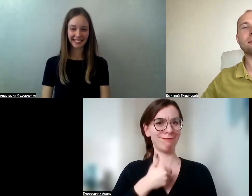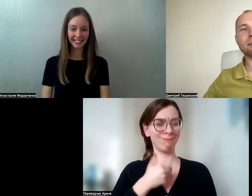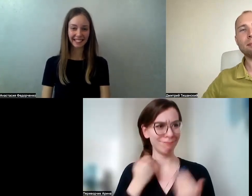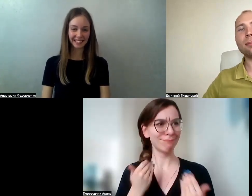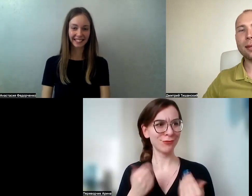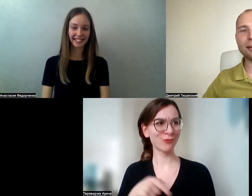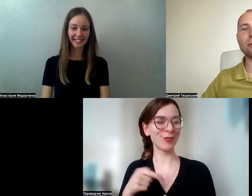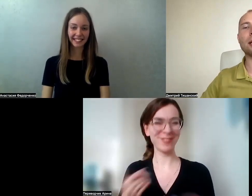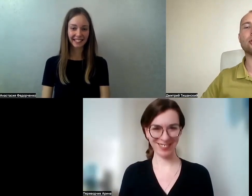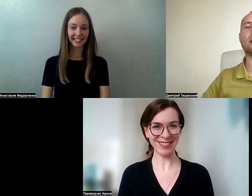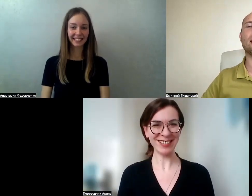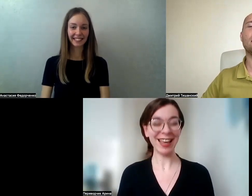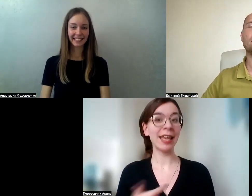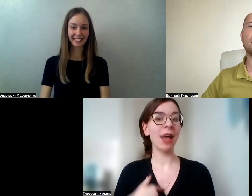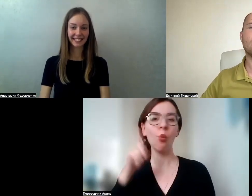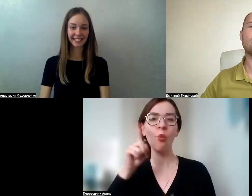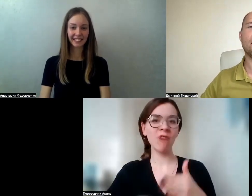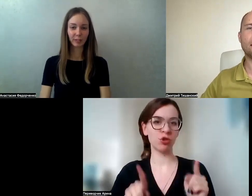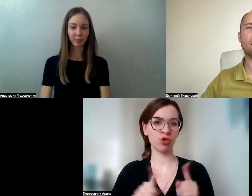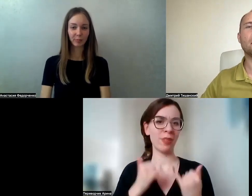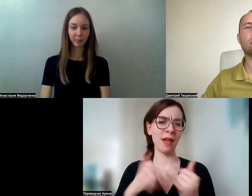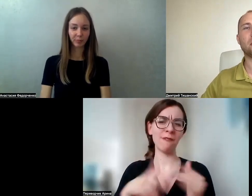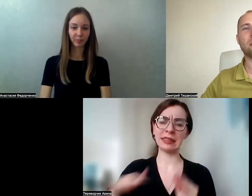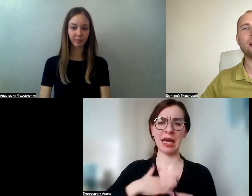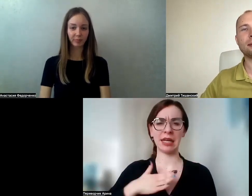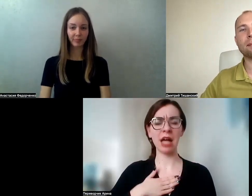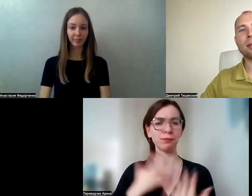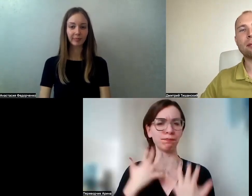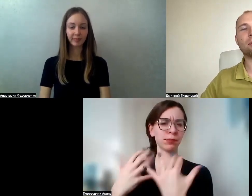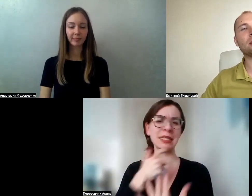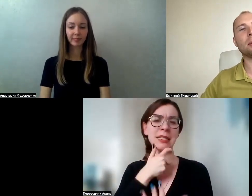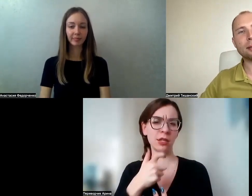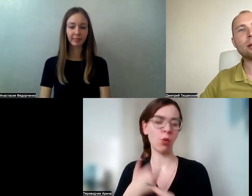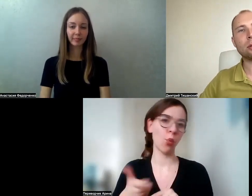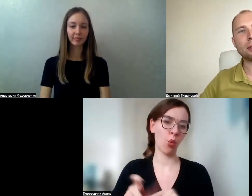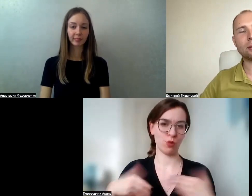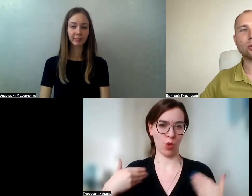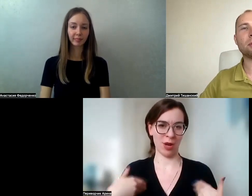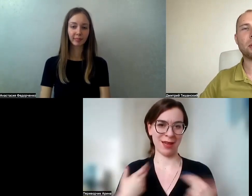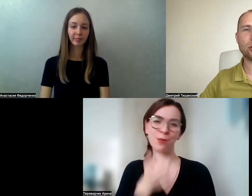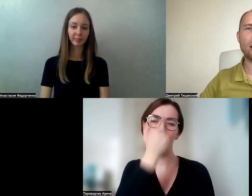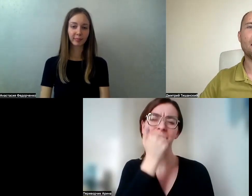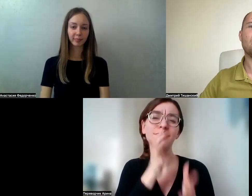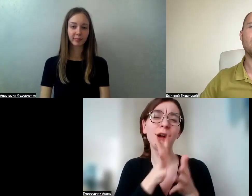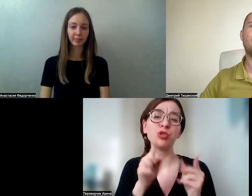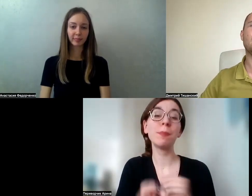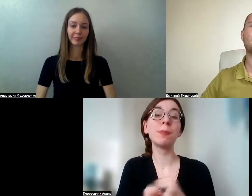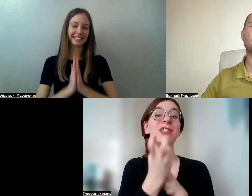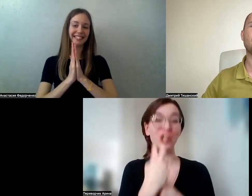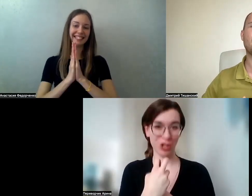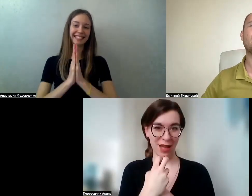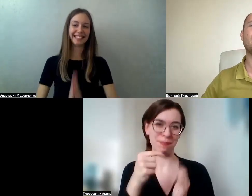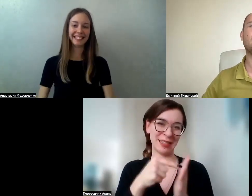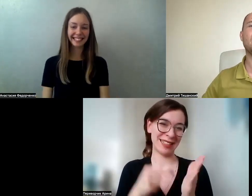цели. Я уверен, что для всех наших зрителей было супер полезно. Вот, поэтому благодарю тебя за то, что ты пришла,